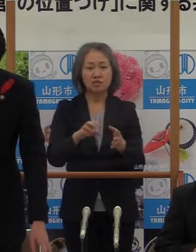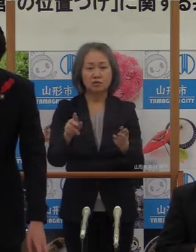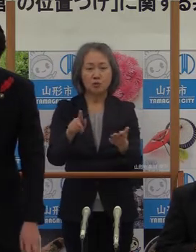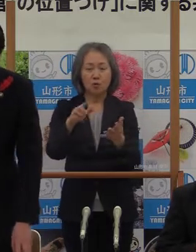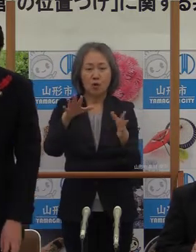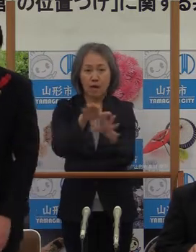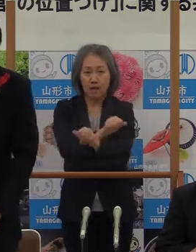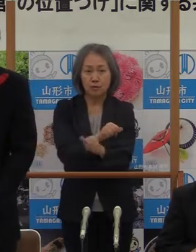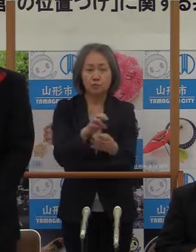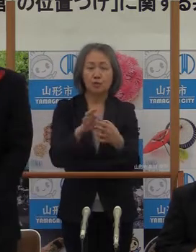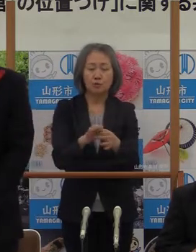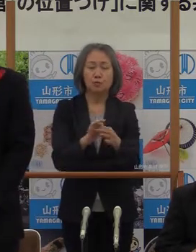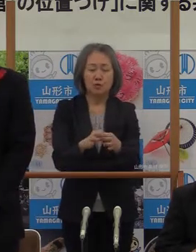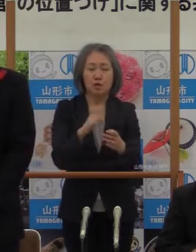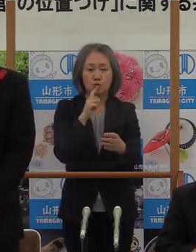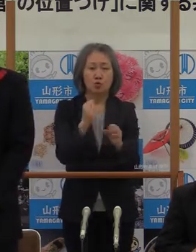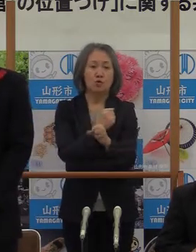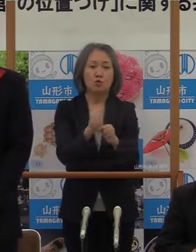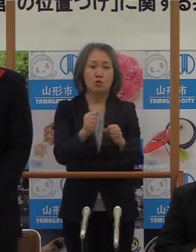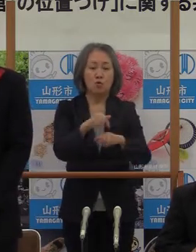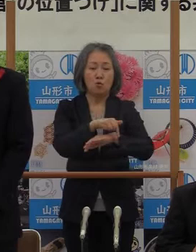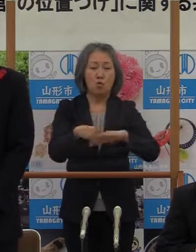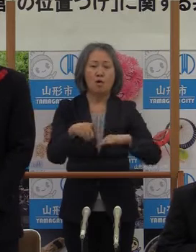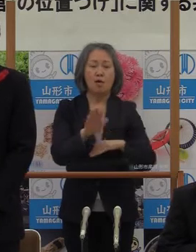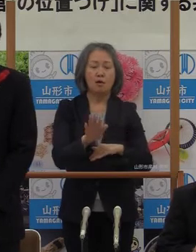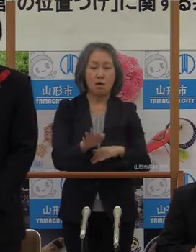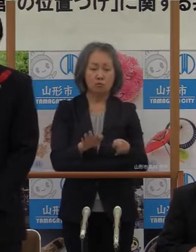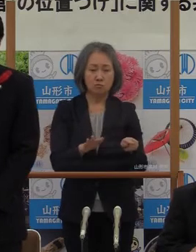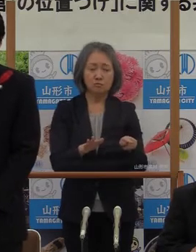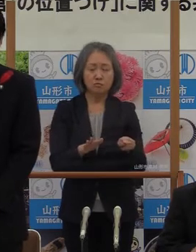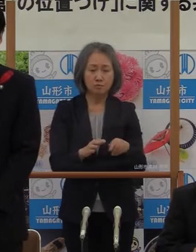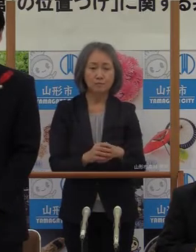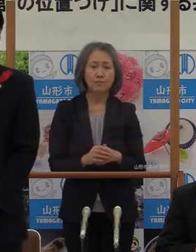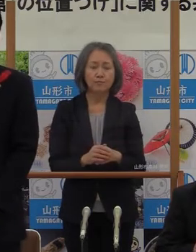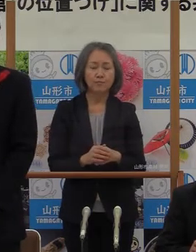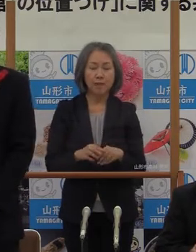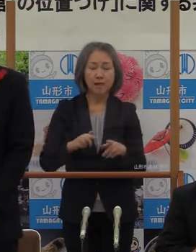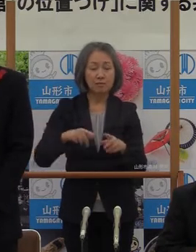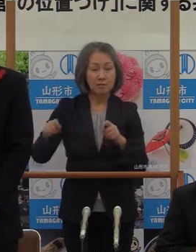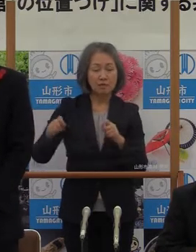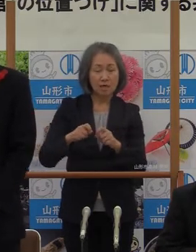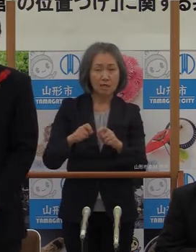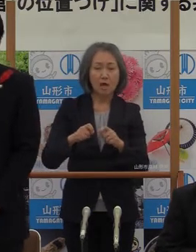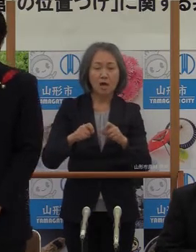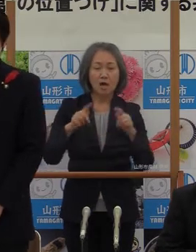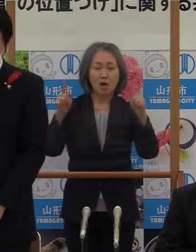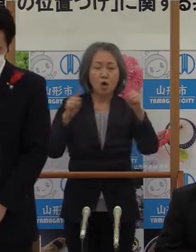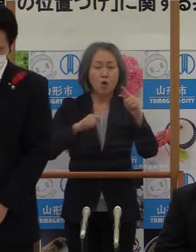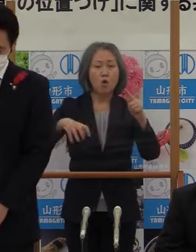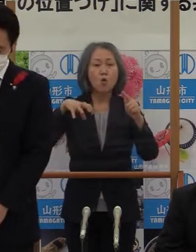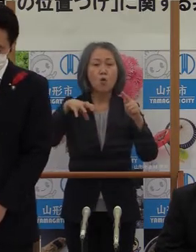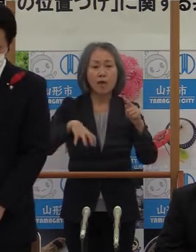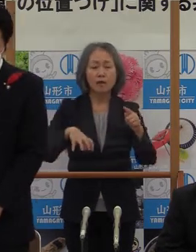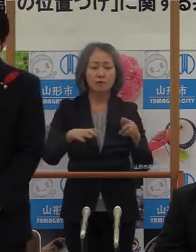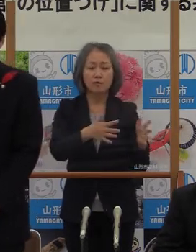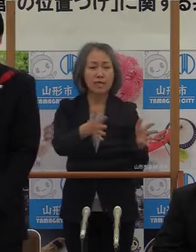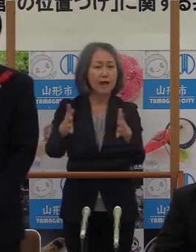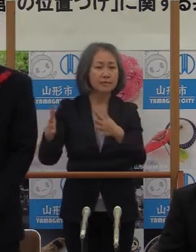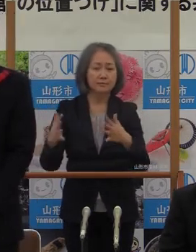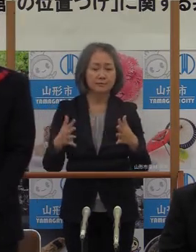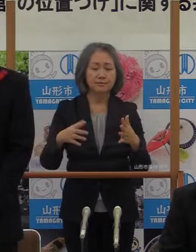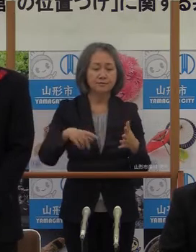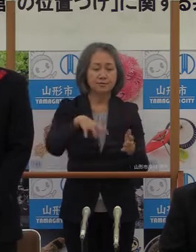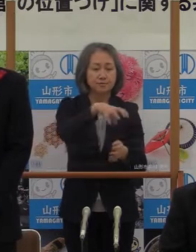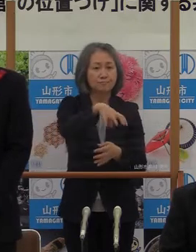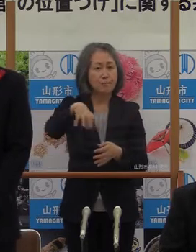山形市は緑の基本計画に基づき、身近な都市公園が充足していない公園空白区域